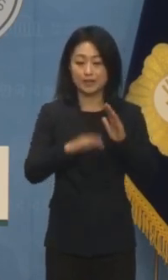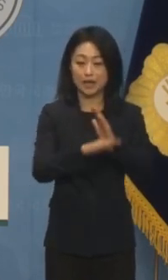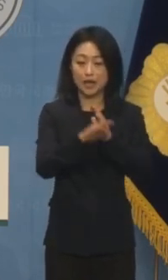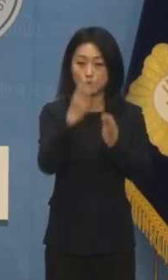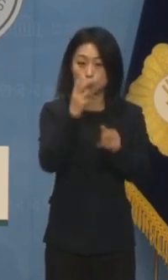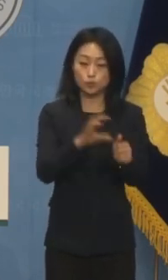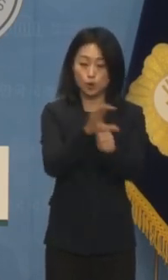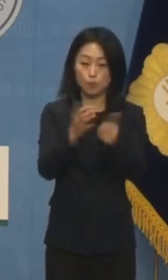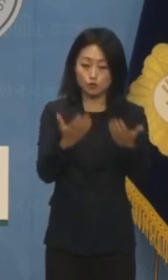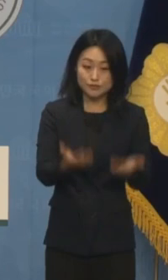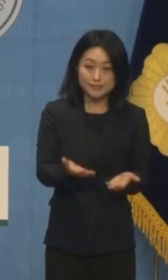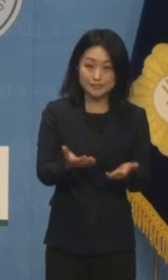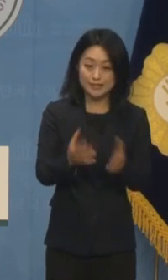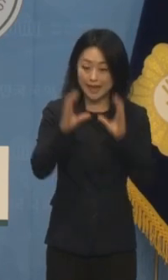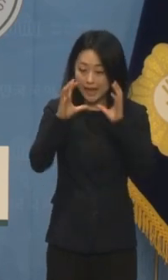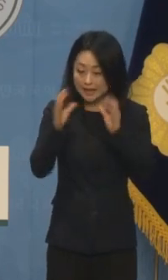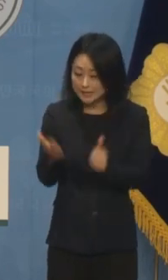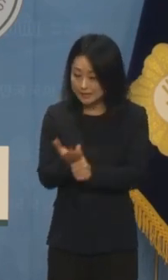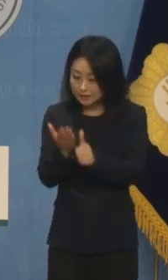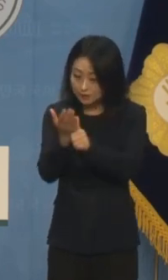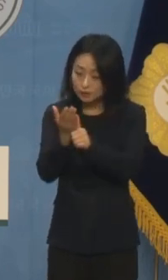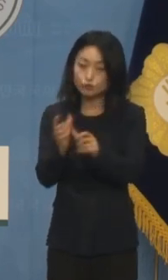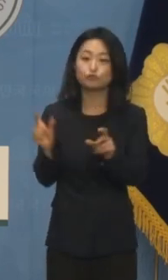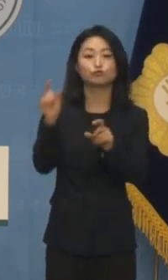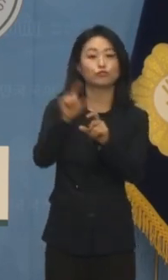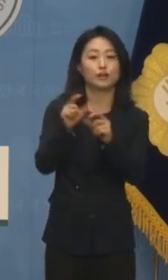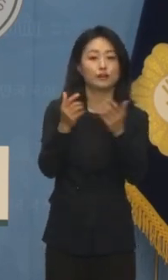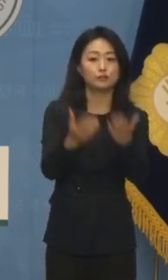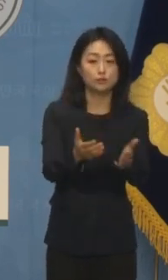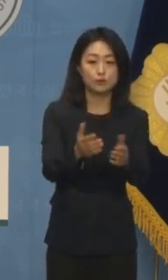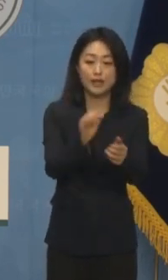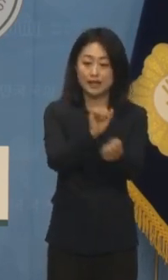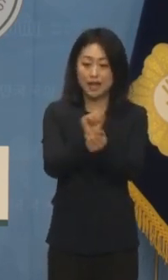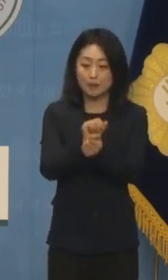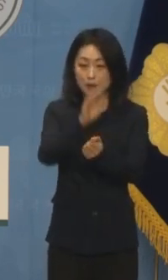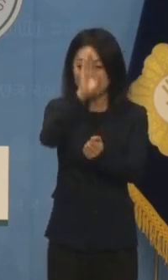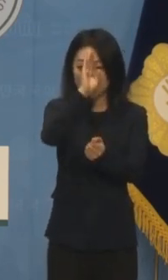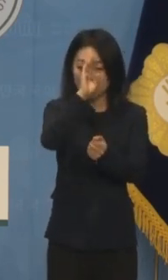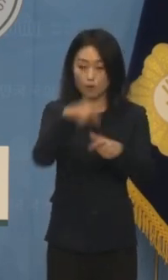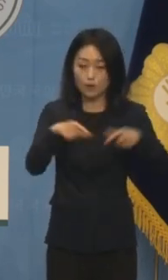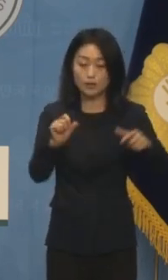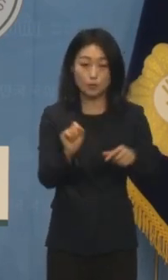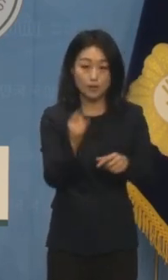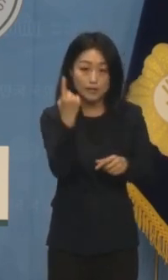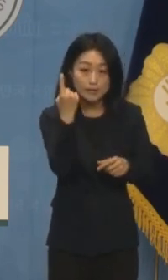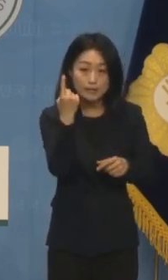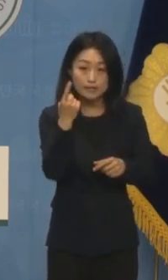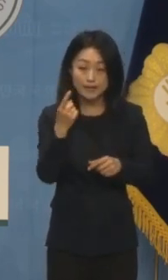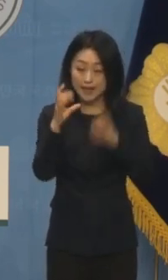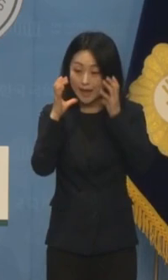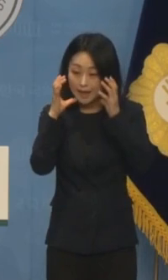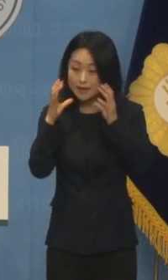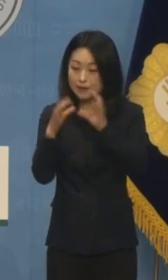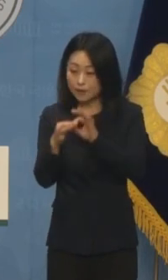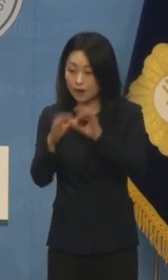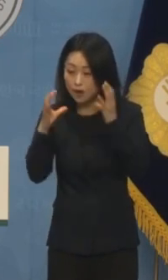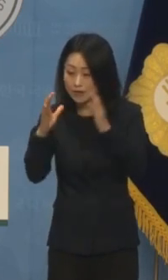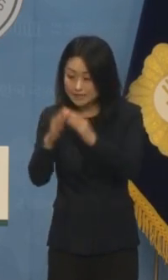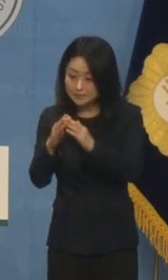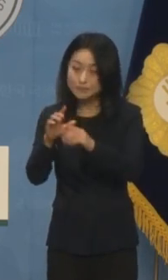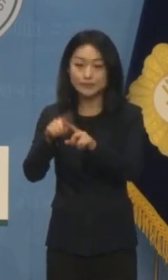휴직의 사유에 자녀의 양육을 추가해서 감염병 확산 등의 원인으로 자녀가 소속된